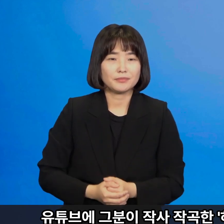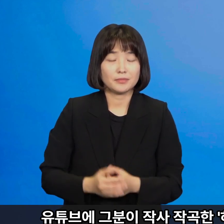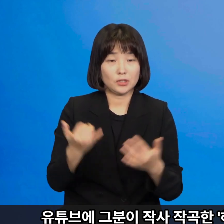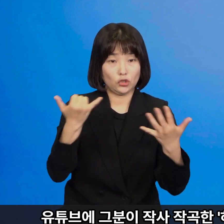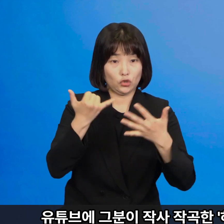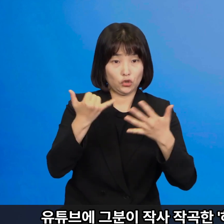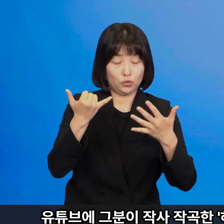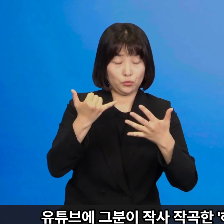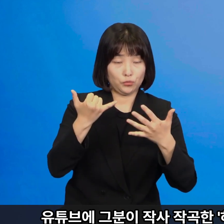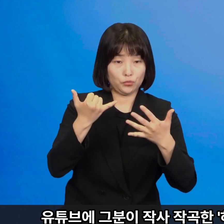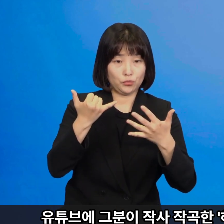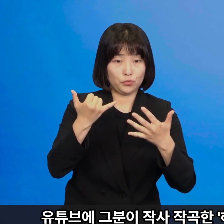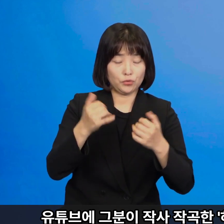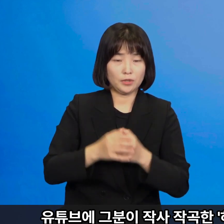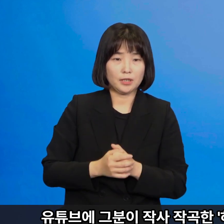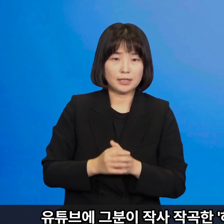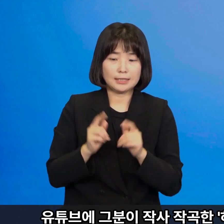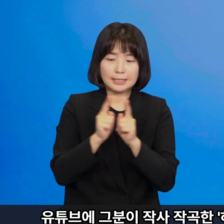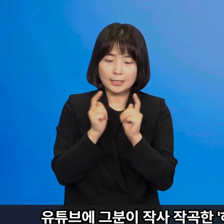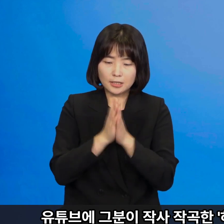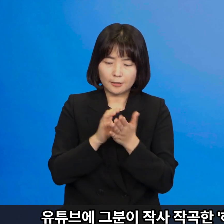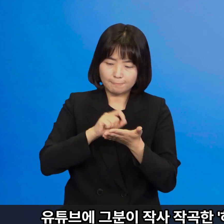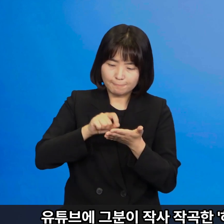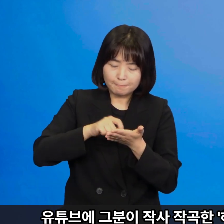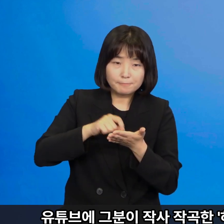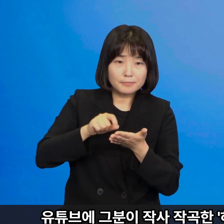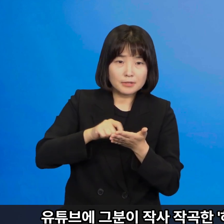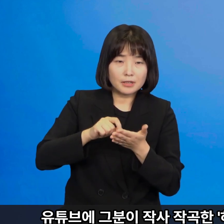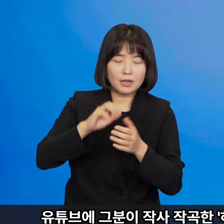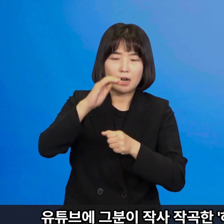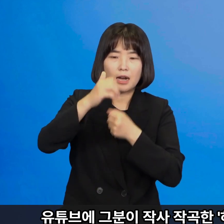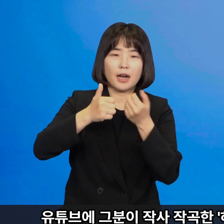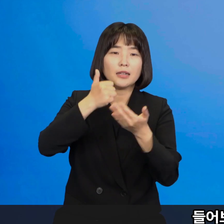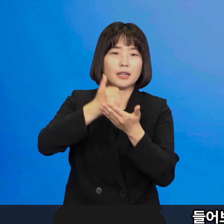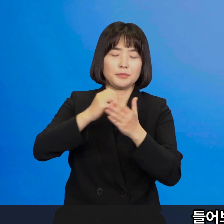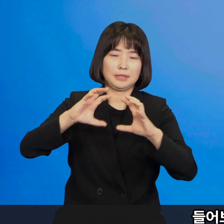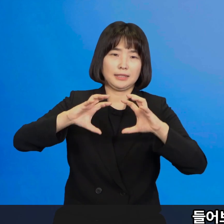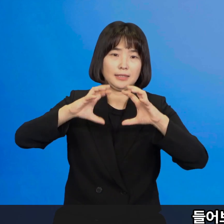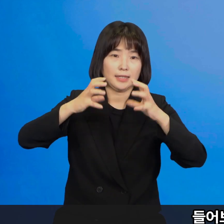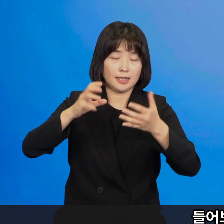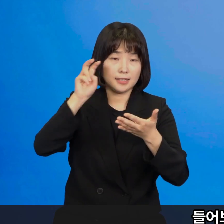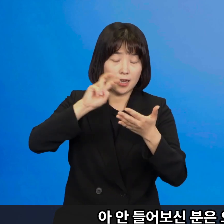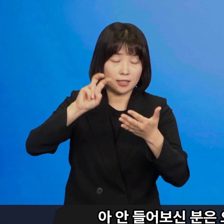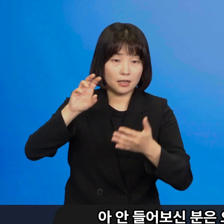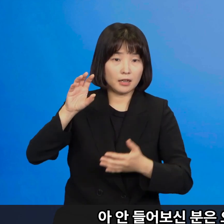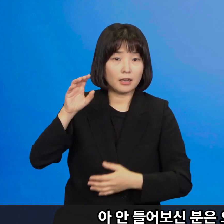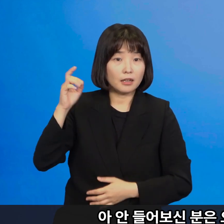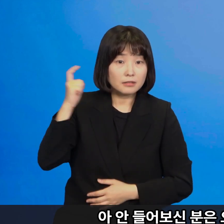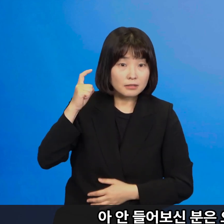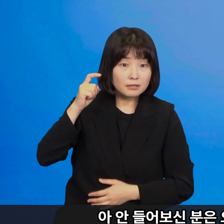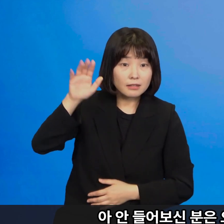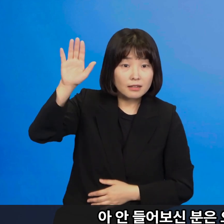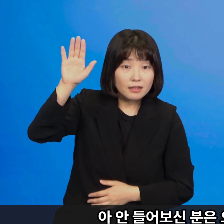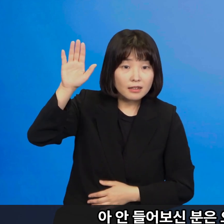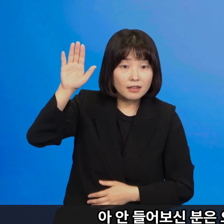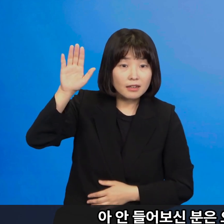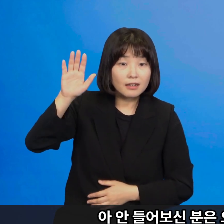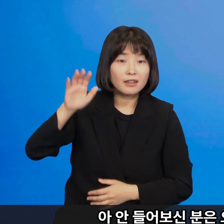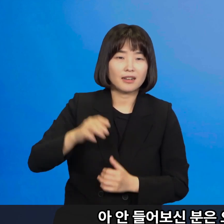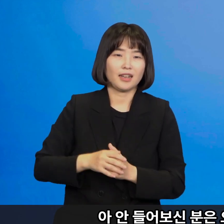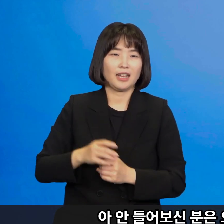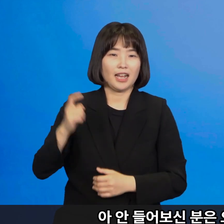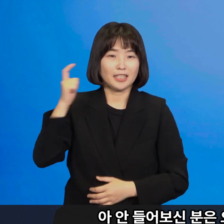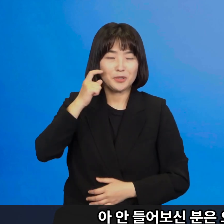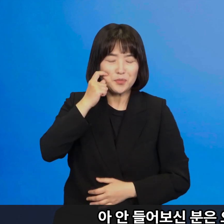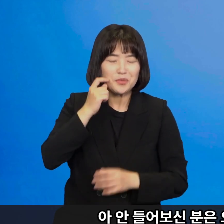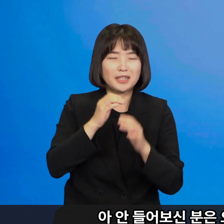유튜브에 그분이 작사 작곡한 하나님의 세계라는 찬양이 있어요. 들어보신 분? 안 들어보신 분은